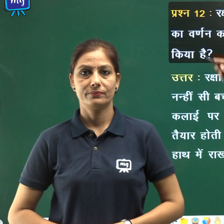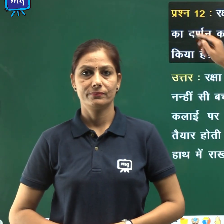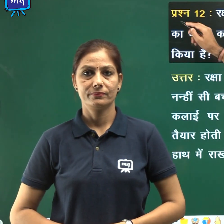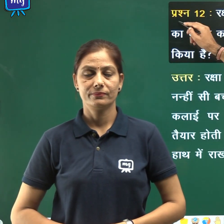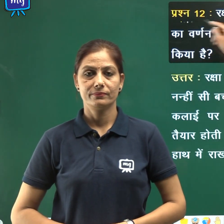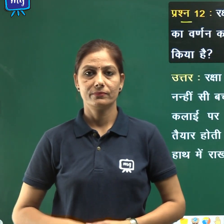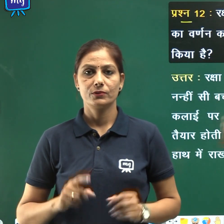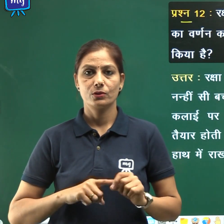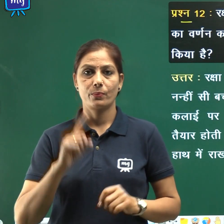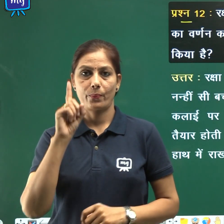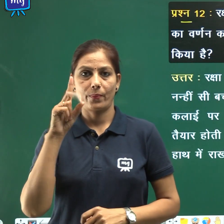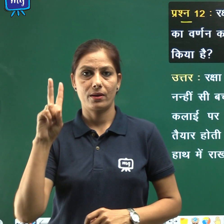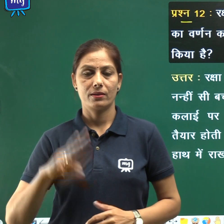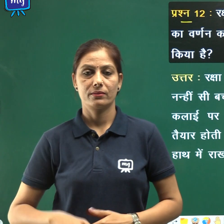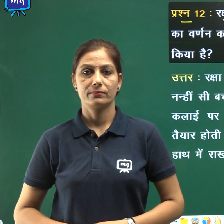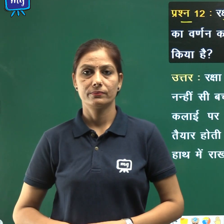प्रश्न 12,